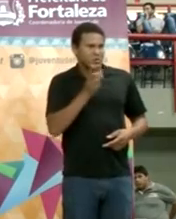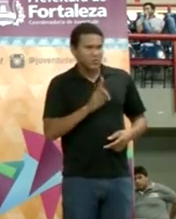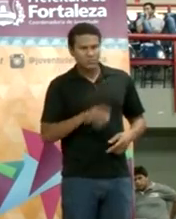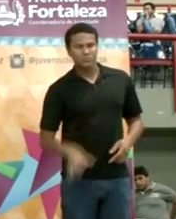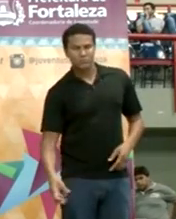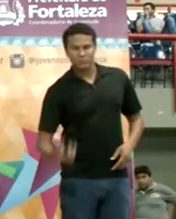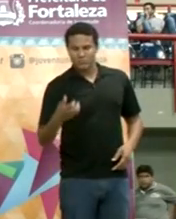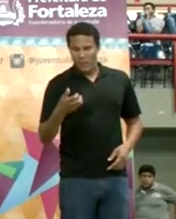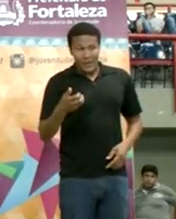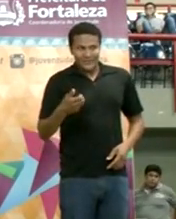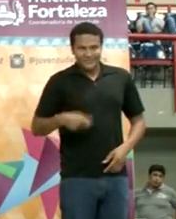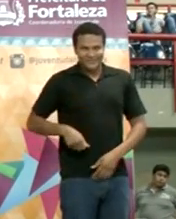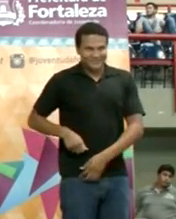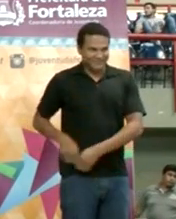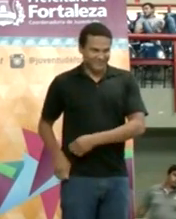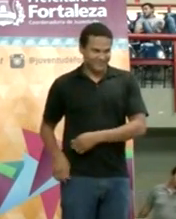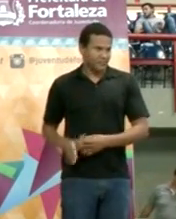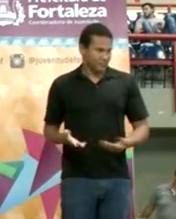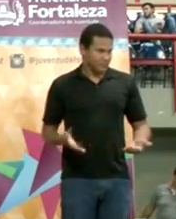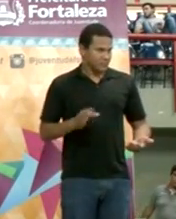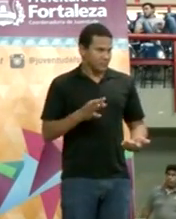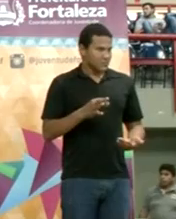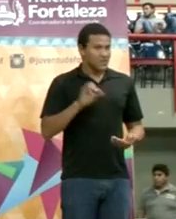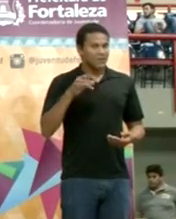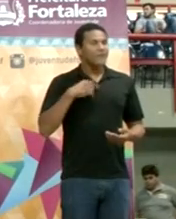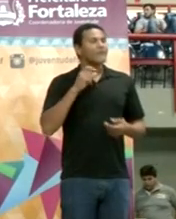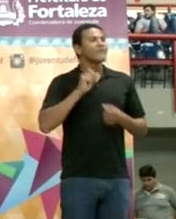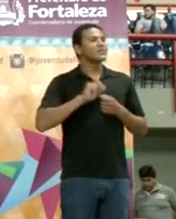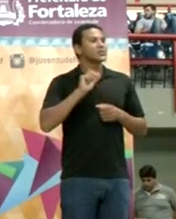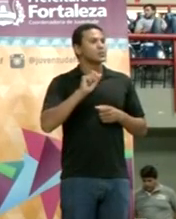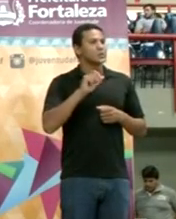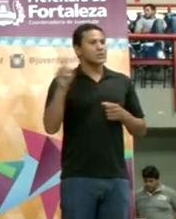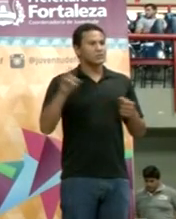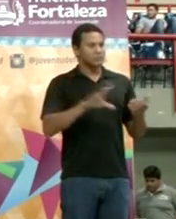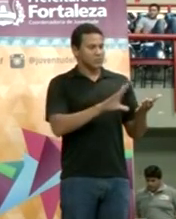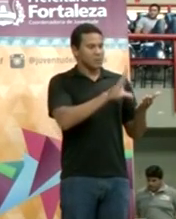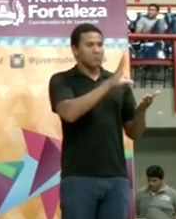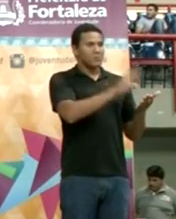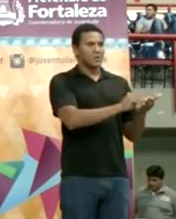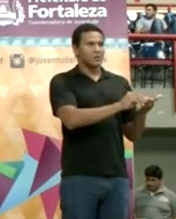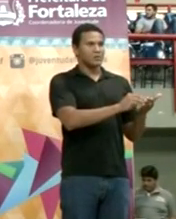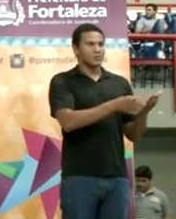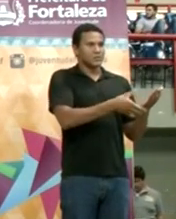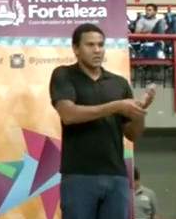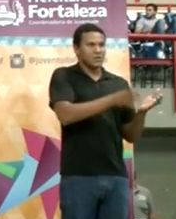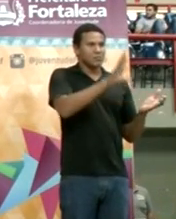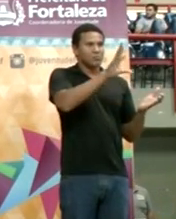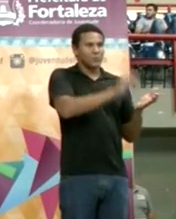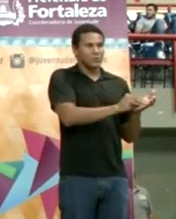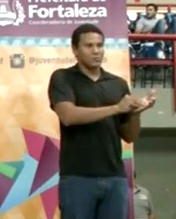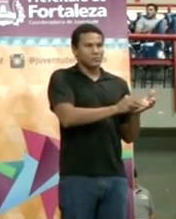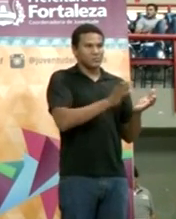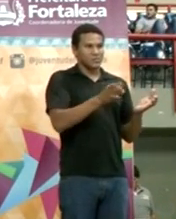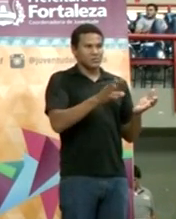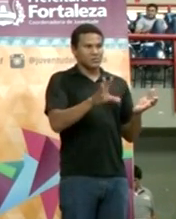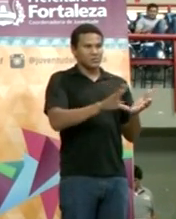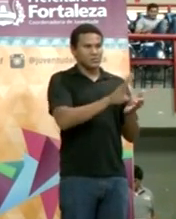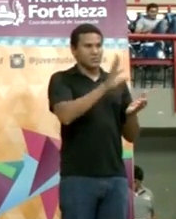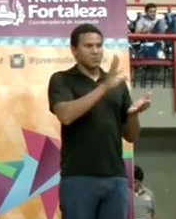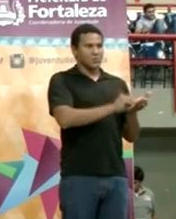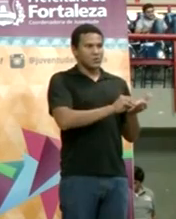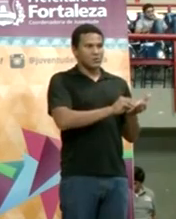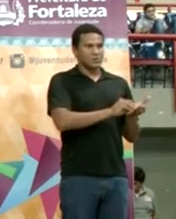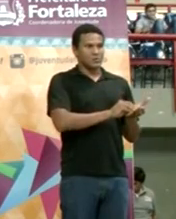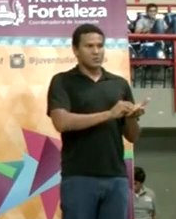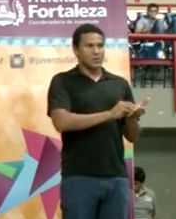coisa que ela vai fazer ao ficar com o teu celular é desligar ele. Por quê? Porque ela tem que inativar a função dele. E aí ela